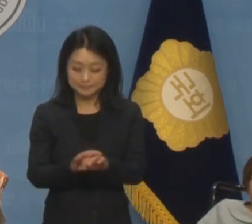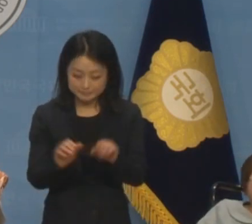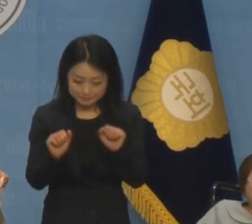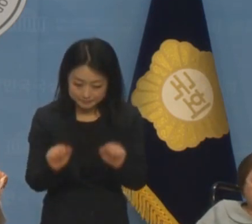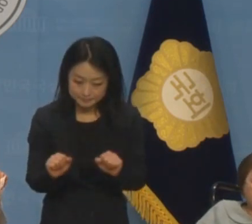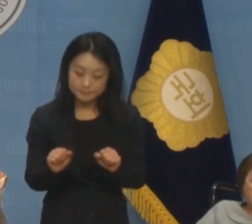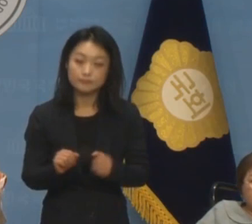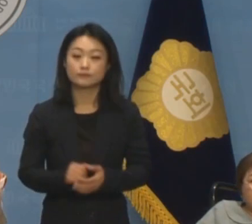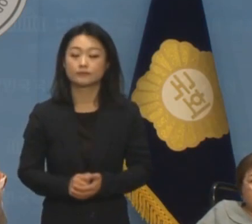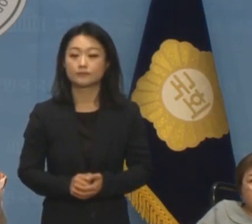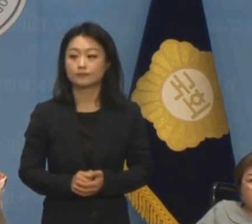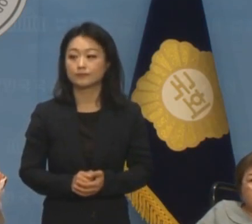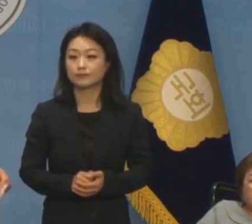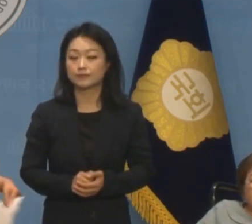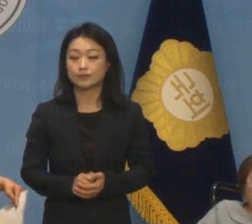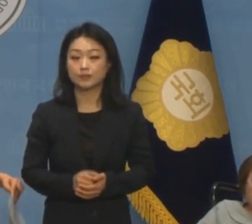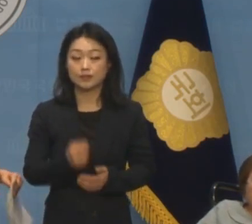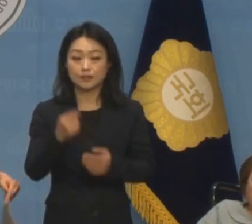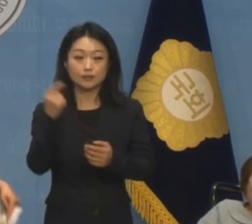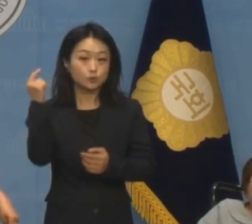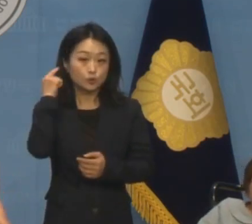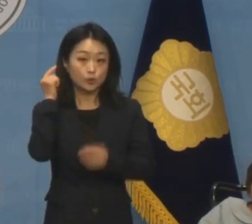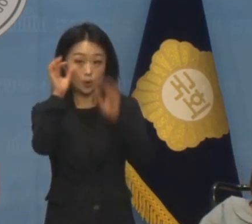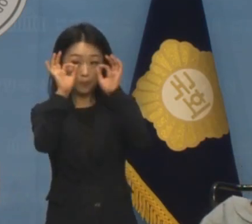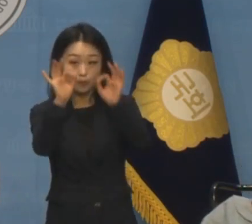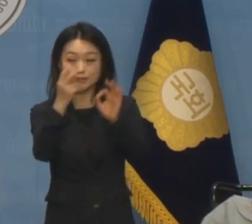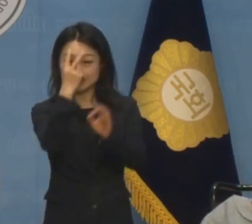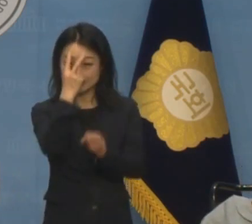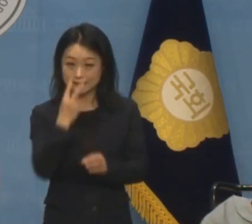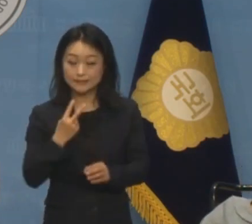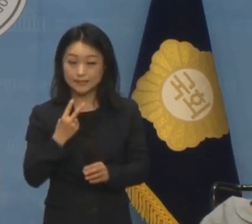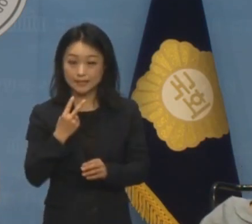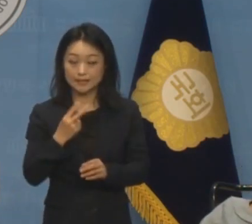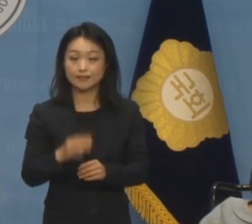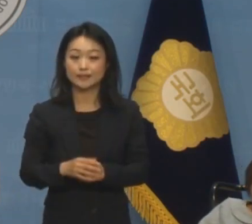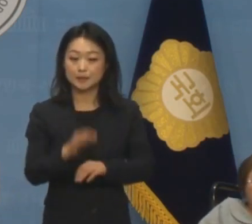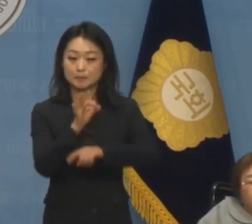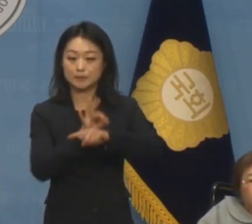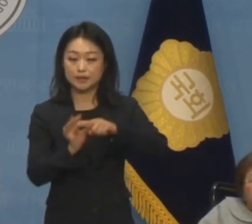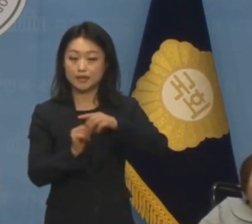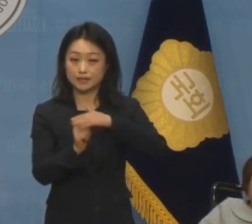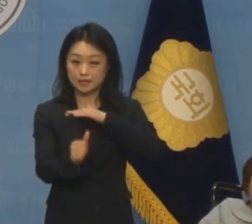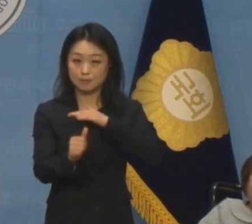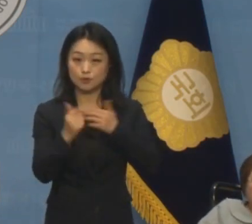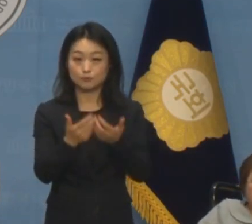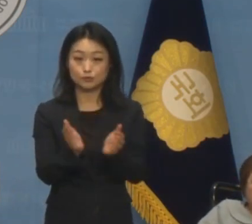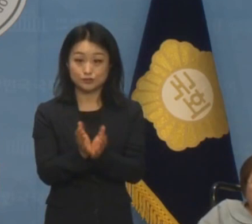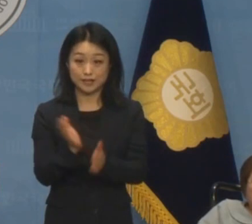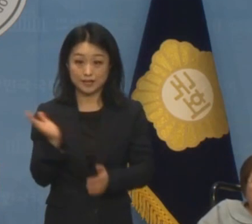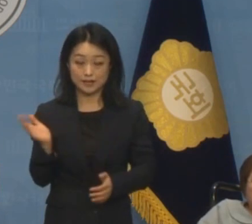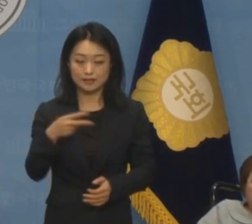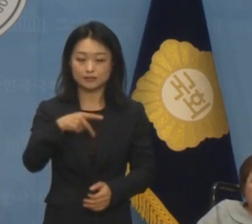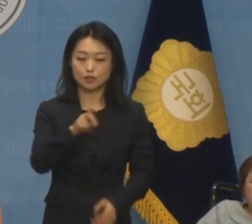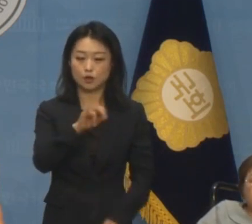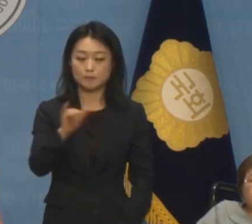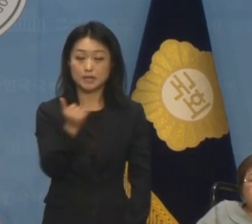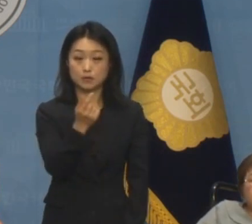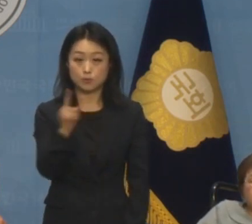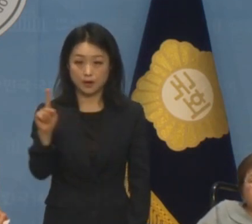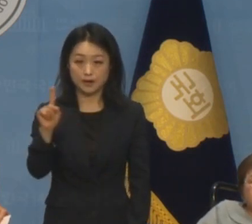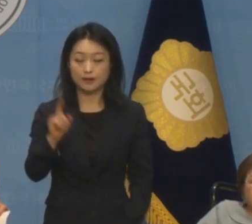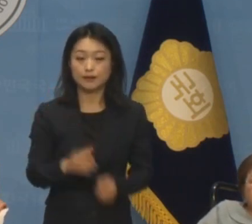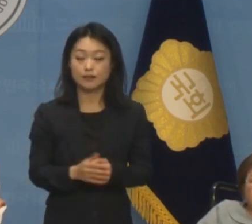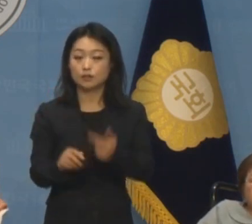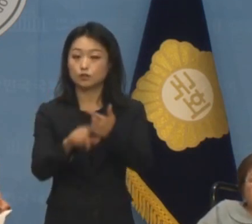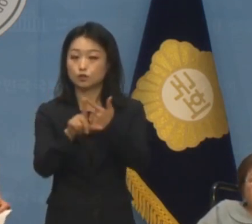안녕하십니까. 서류로 보는 시각장애인 더불어민주당 비례대표 국회의원 서미화입니다. 지난